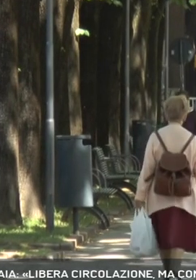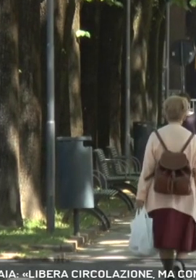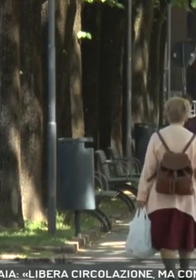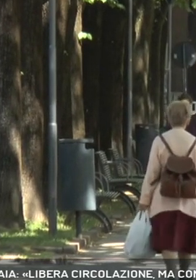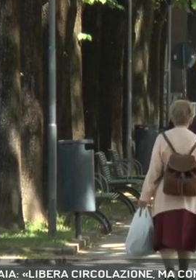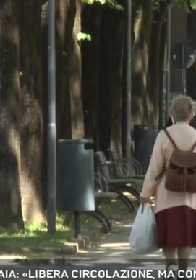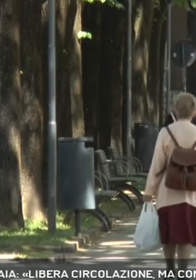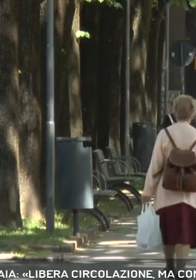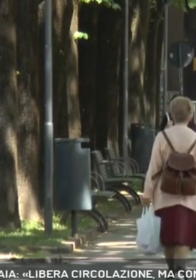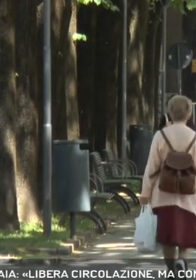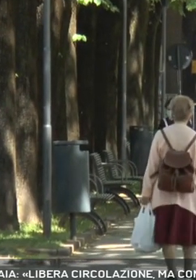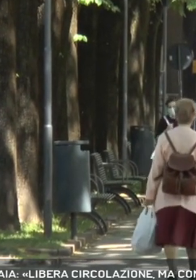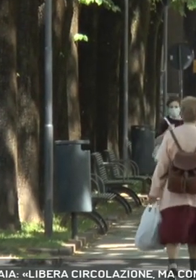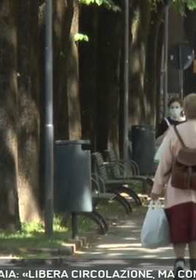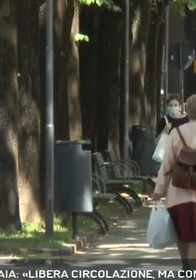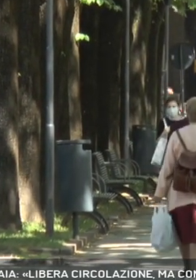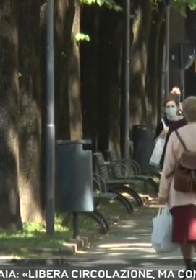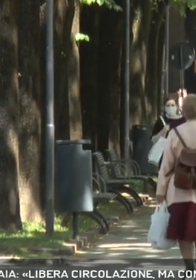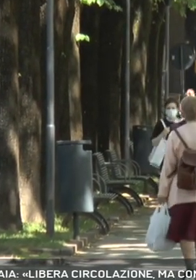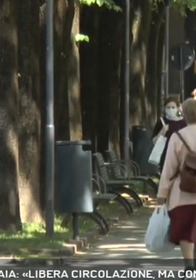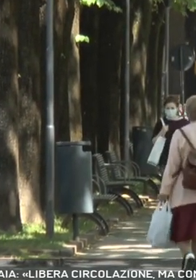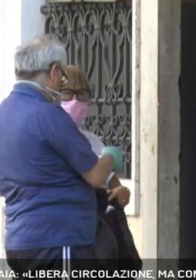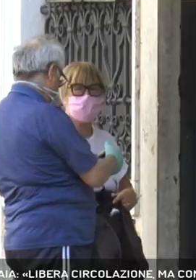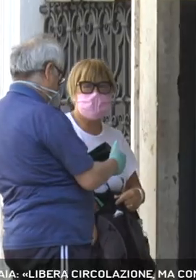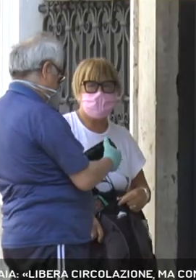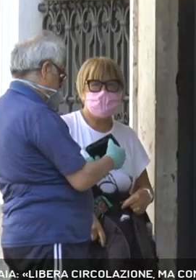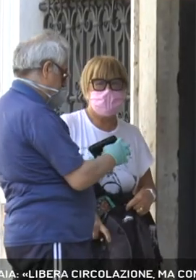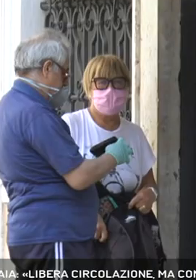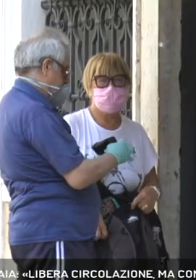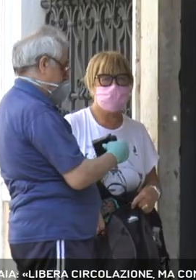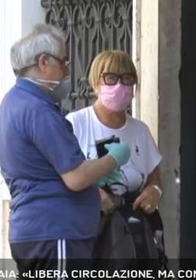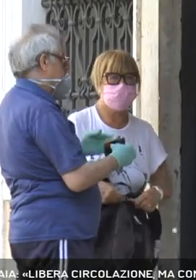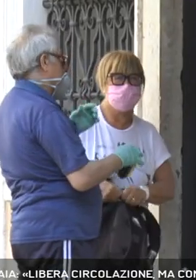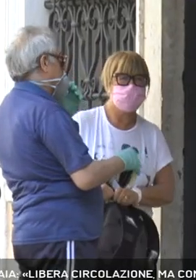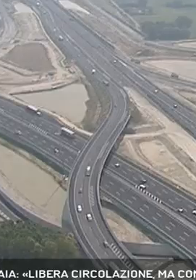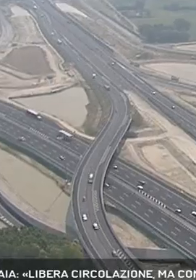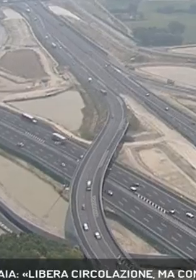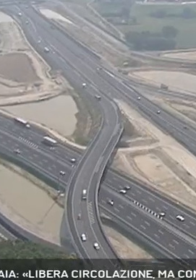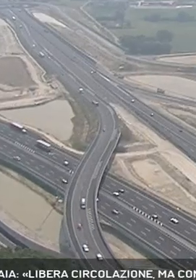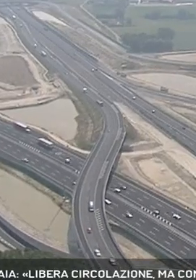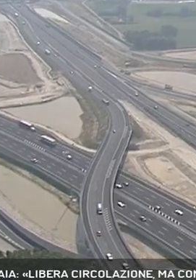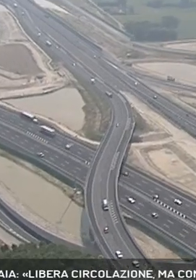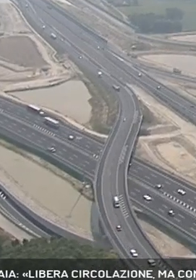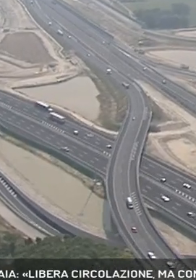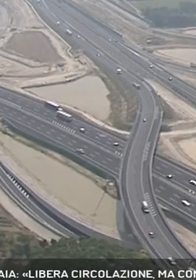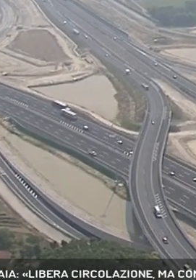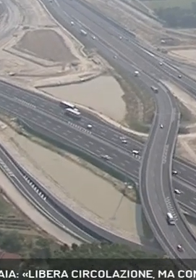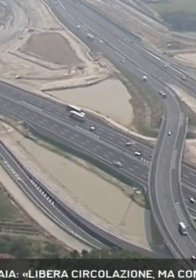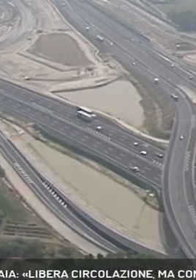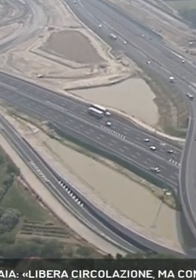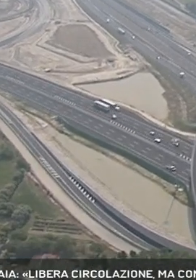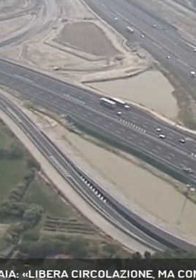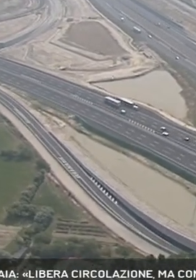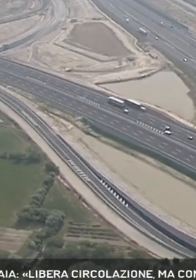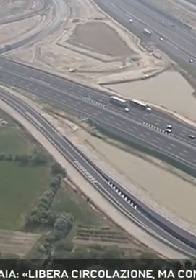Primo giorno con le mascherine a mezzo servizio e già il Veneto guarda i passi successivi verso una nuova normalità. Sugli spostamenti fra regioni, ad esempio, il